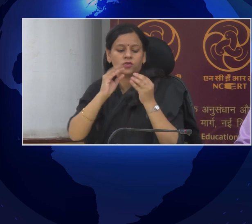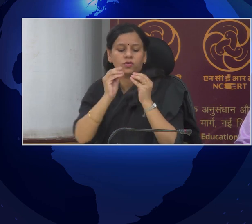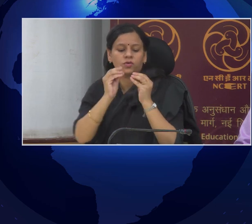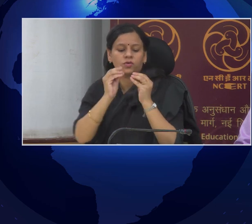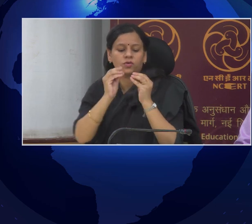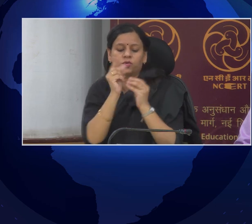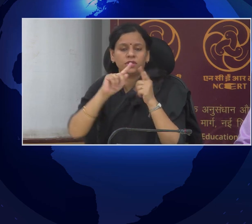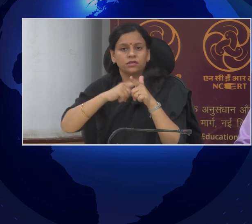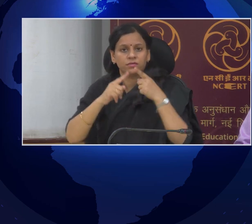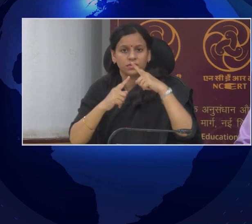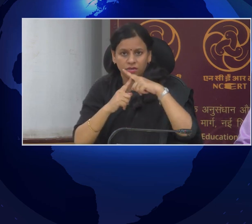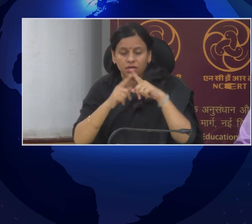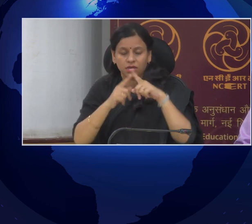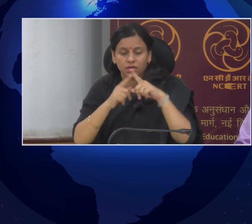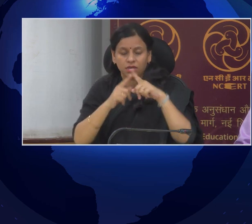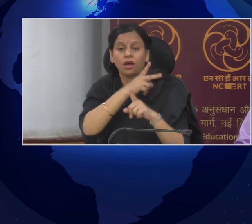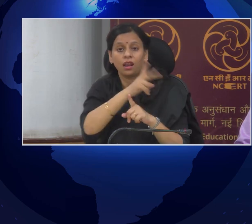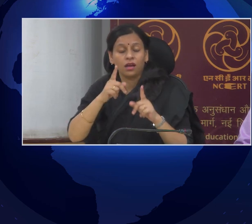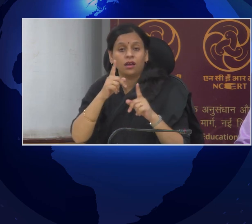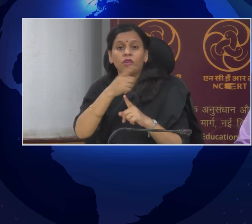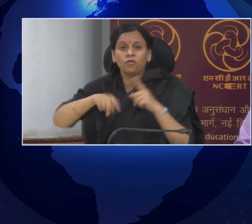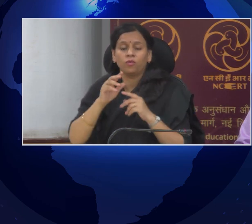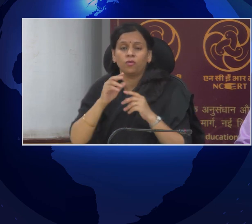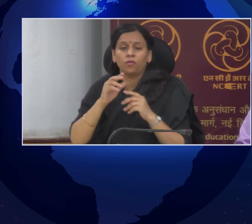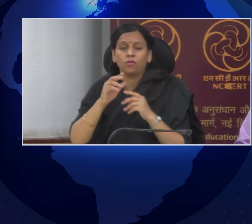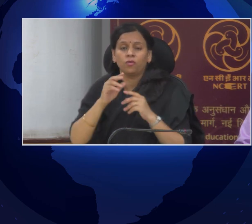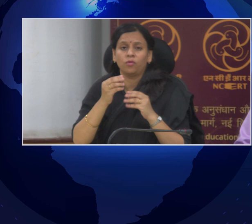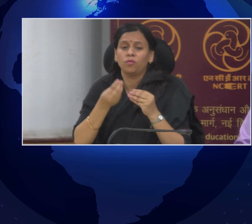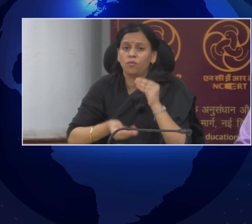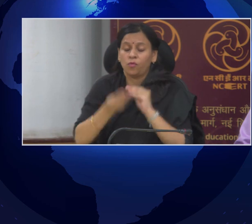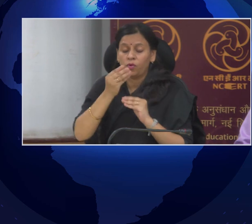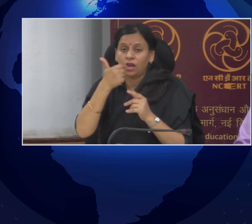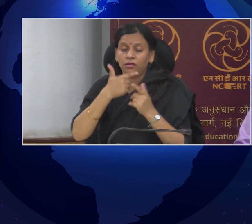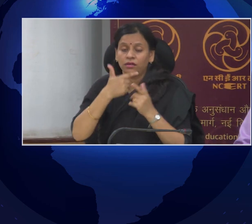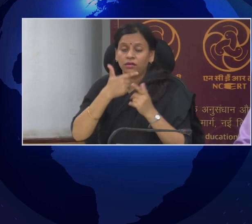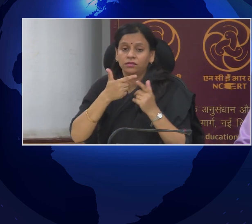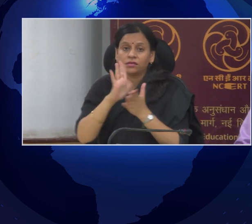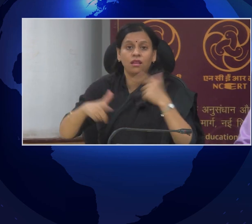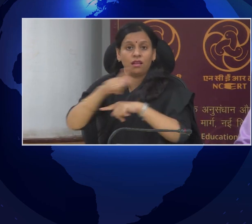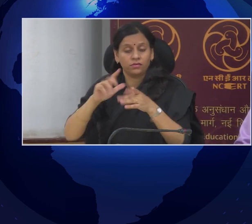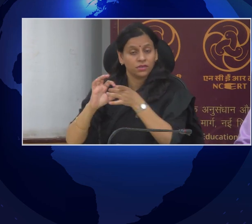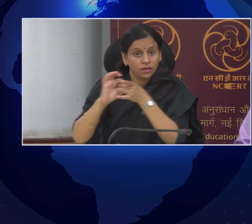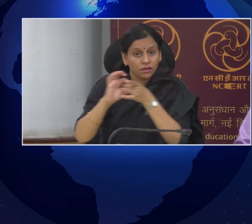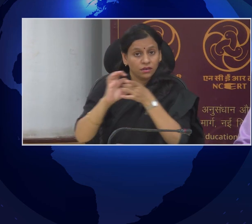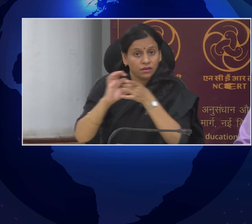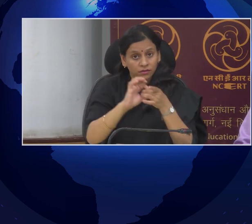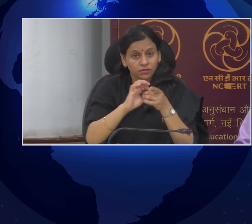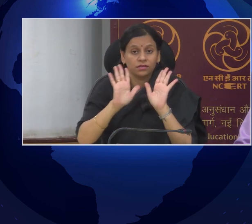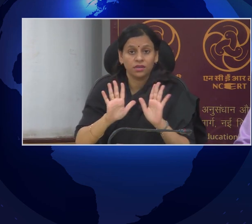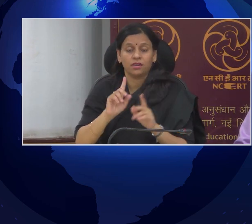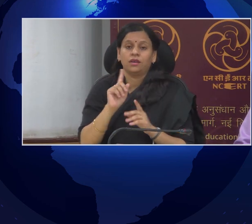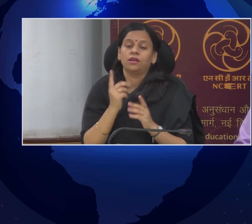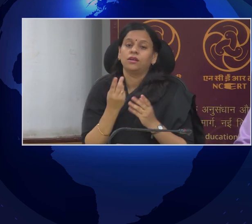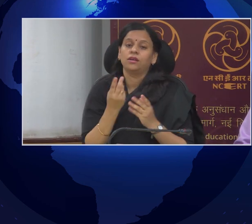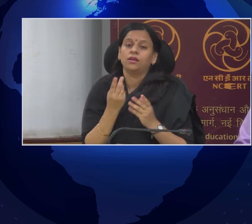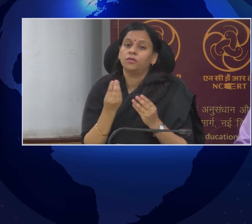पे है सेकेंडरी लेवल पे है उनको हम लोगों ने ट्रांसफॉर्म किया है इंडियन साइन लैंग्वेज में और सीनियर सेकेंडरी में भी 7 भाषाओं को